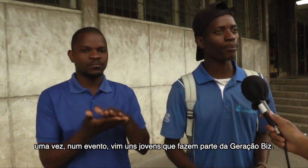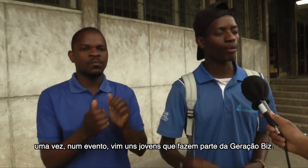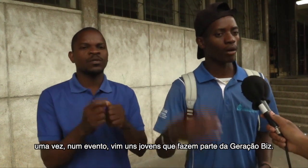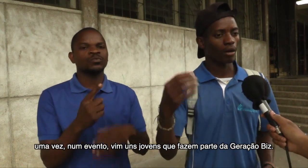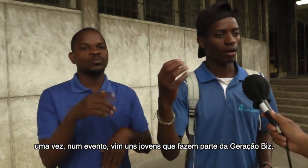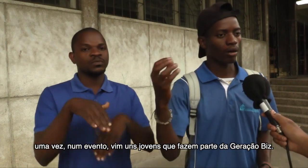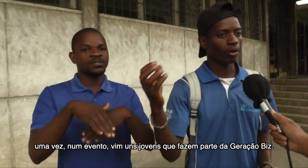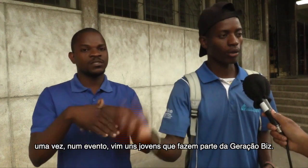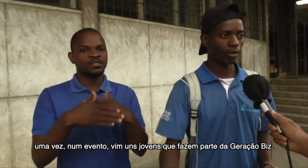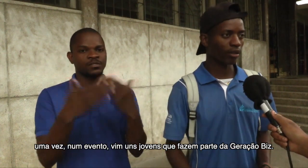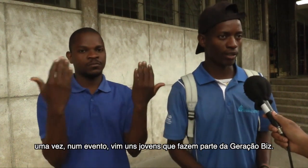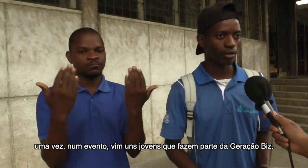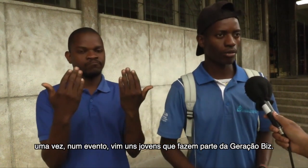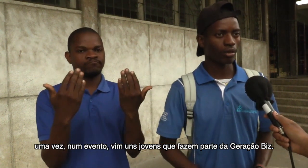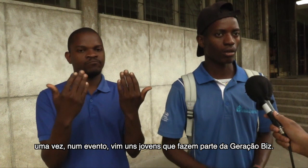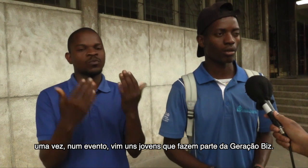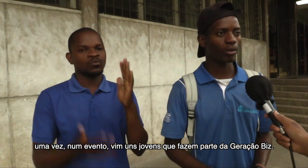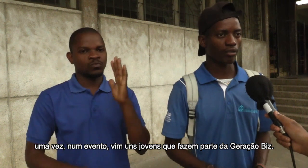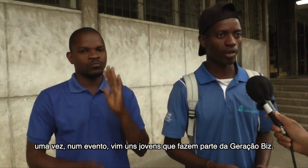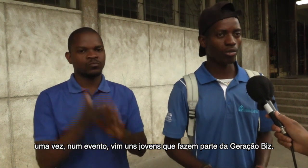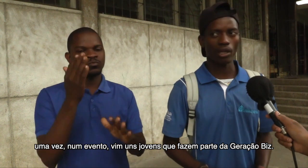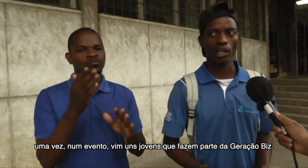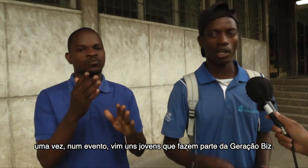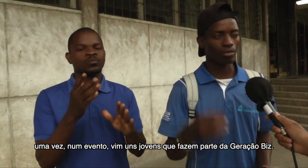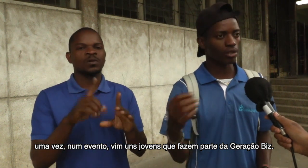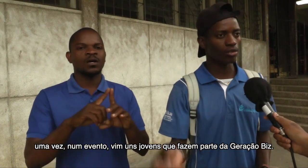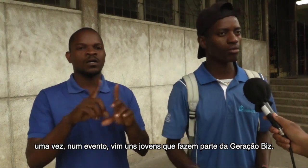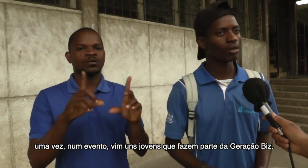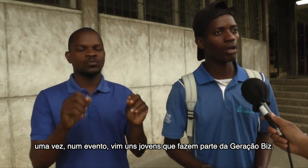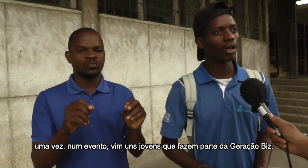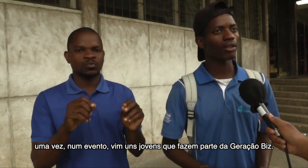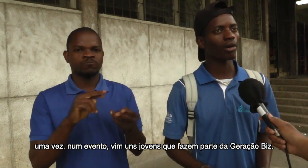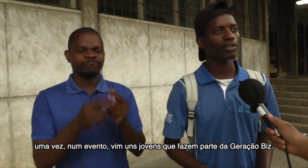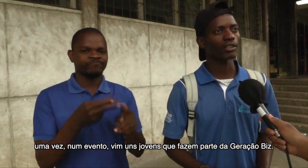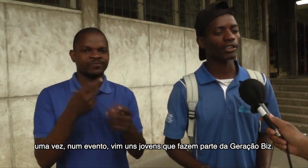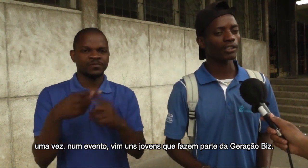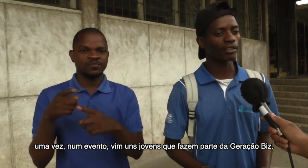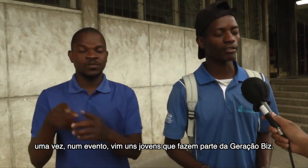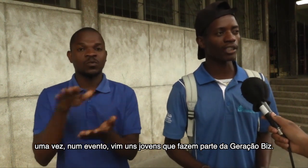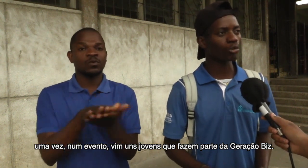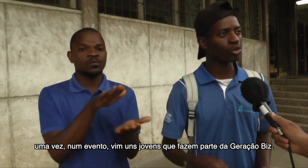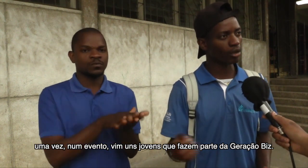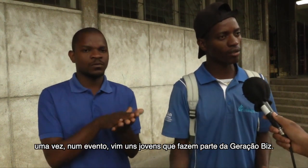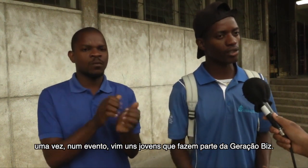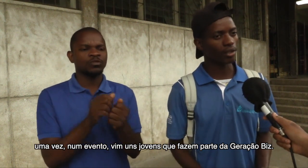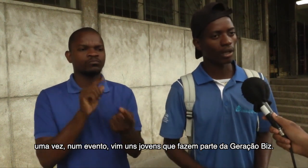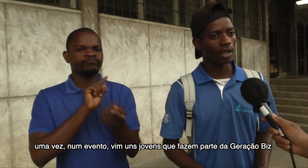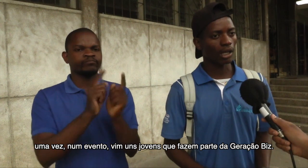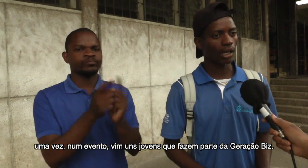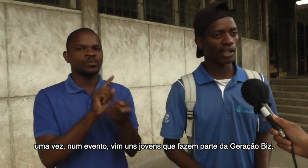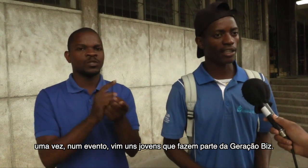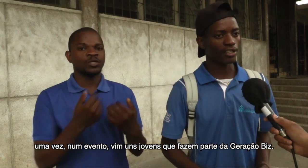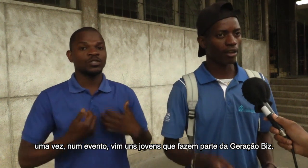evento, um evento em algum sítio. Então, vi alguns jovens